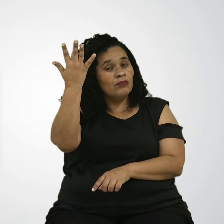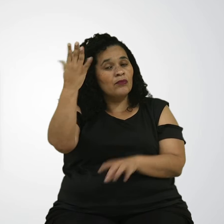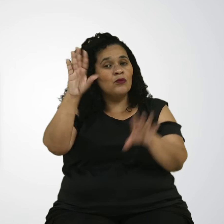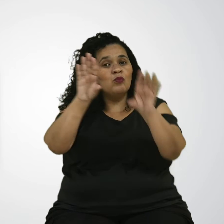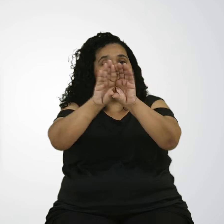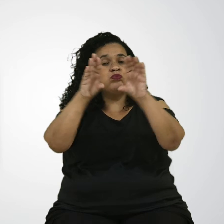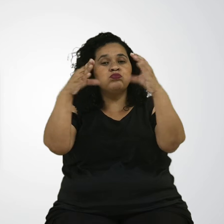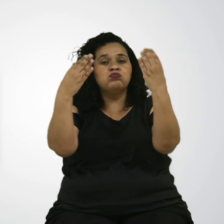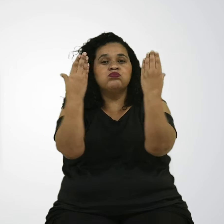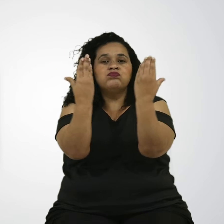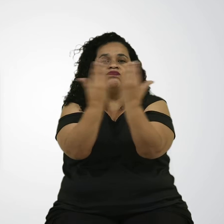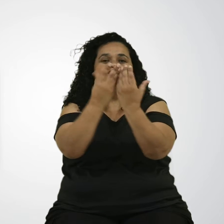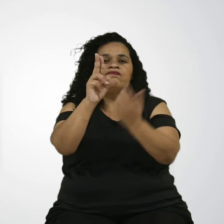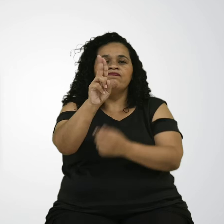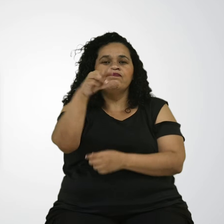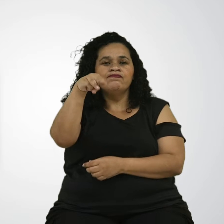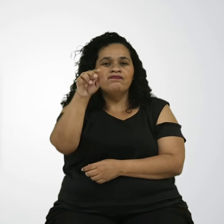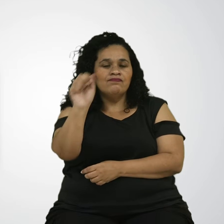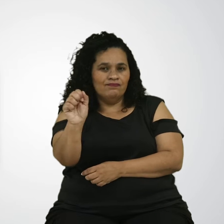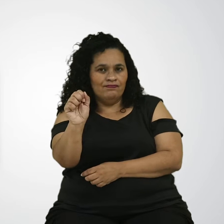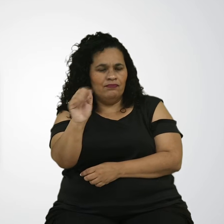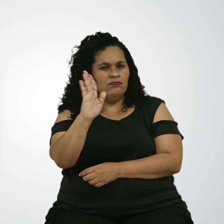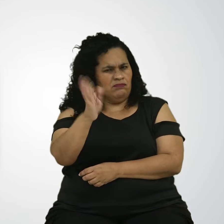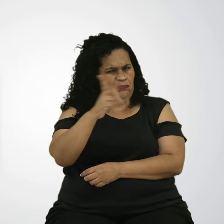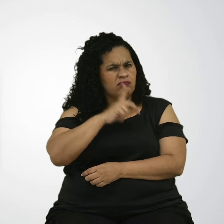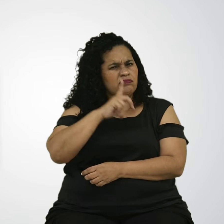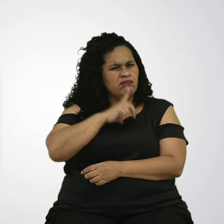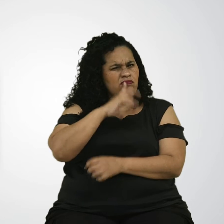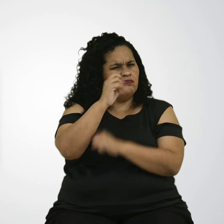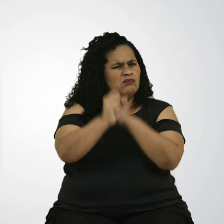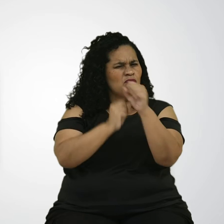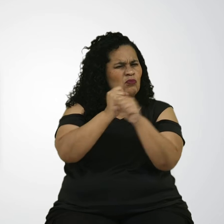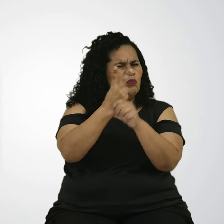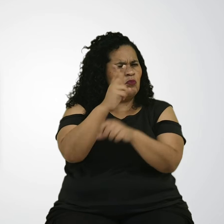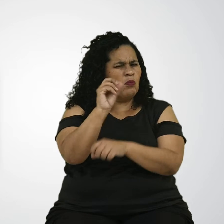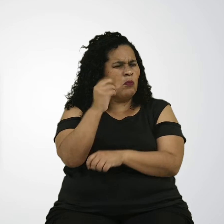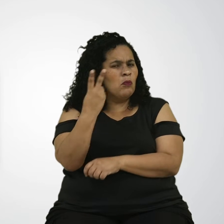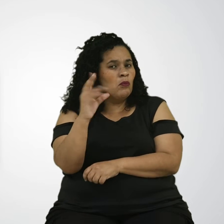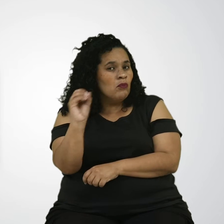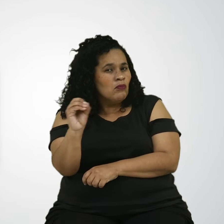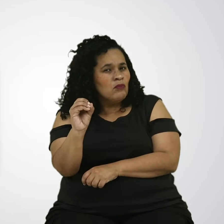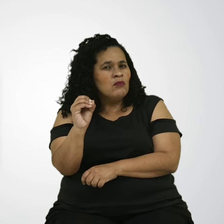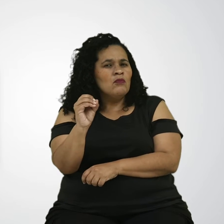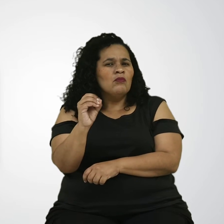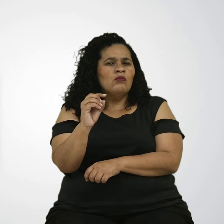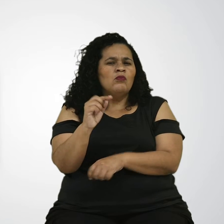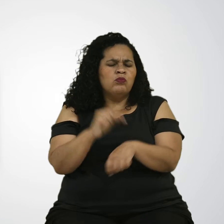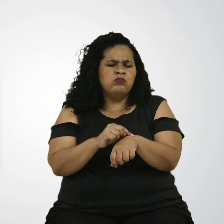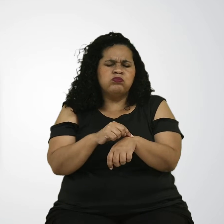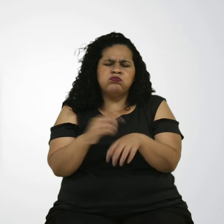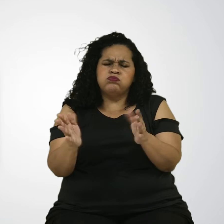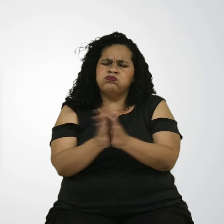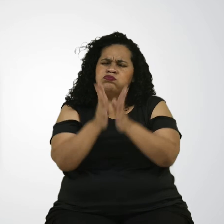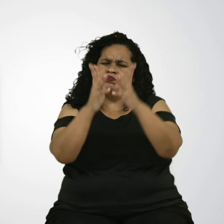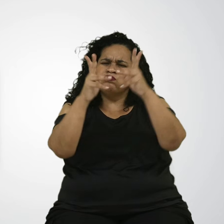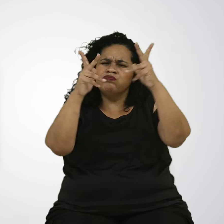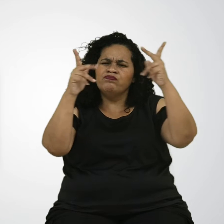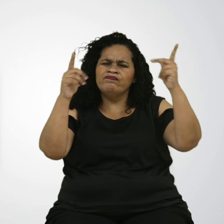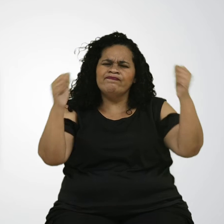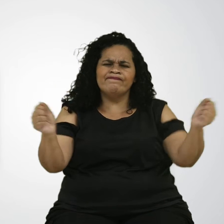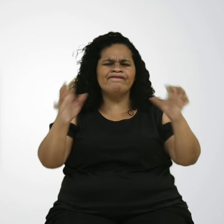Conferência UMA. Nós tivemos a conferência no ano passado, foi assim um momento muito extraordinário, um momento